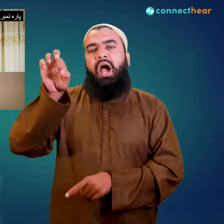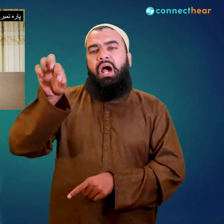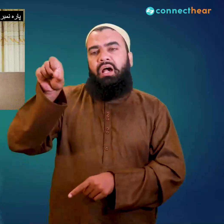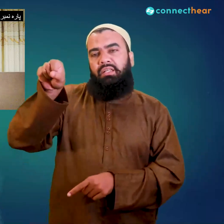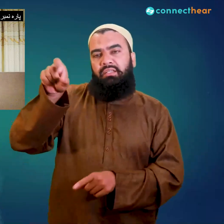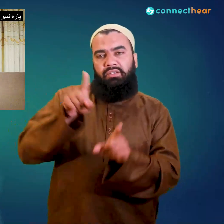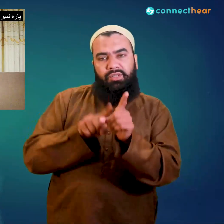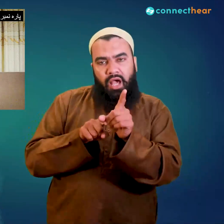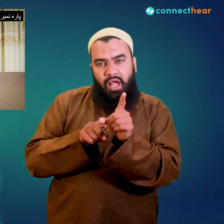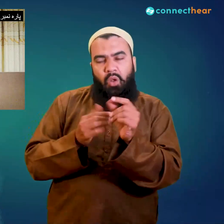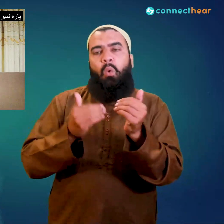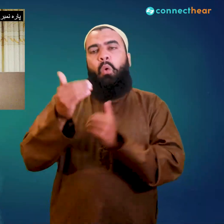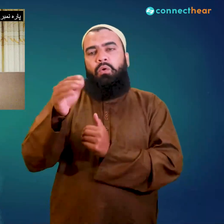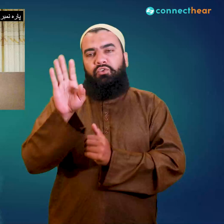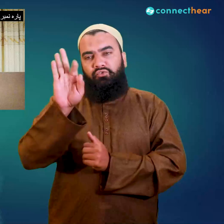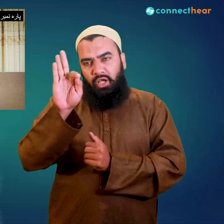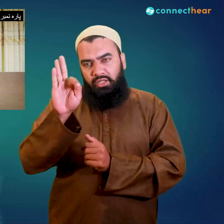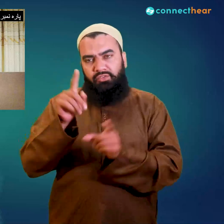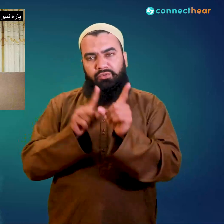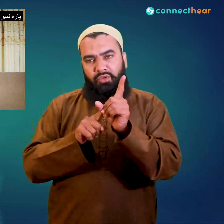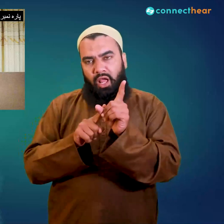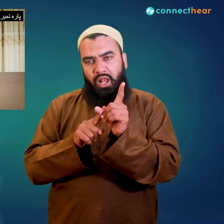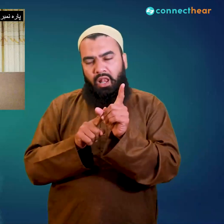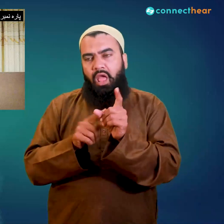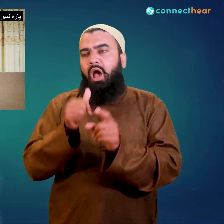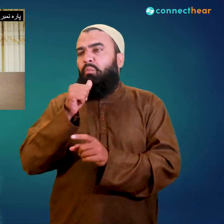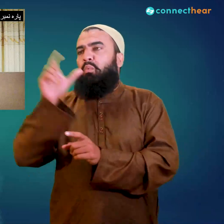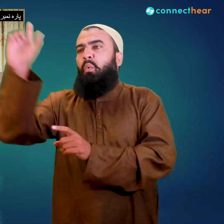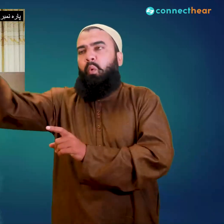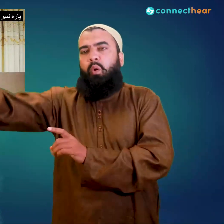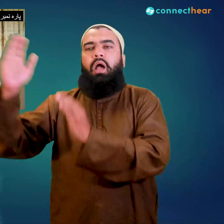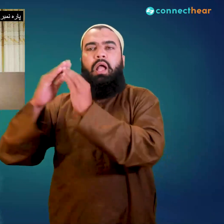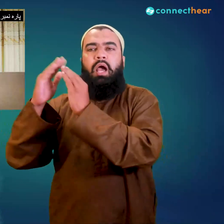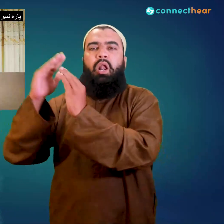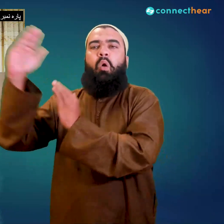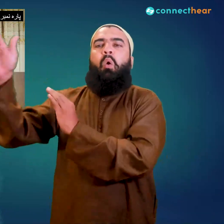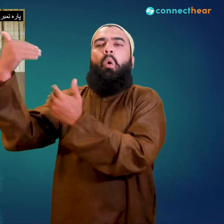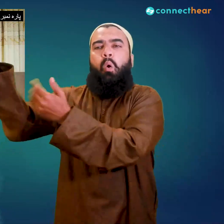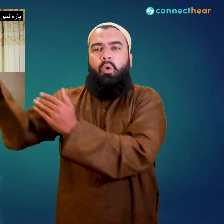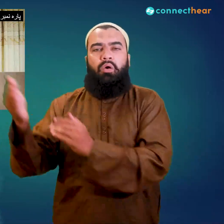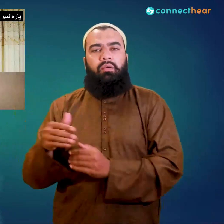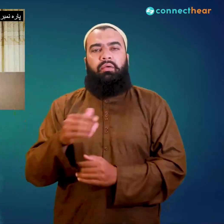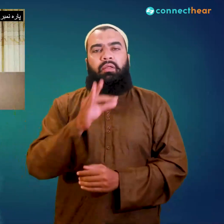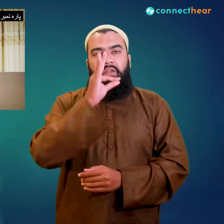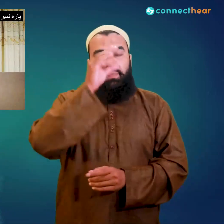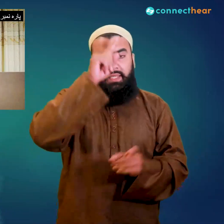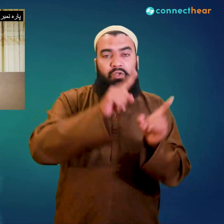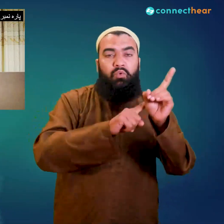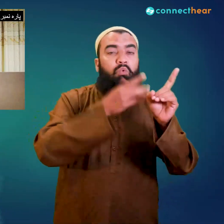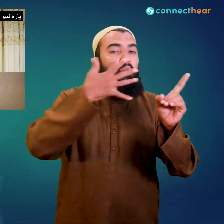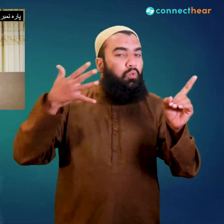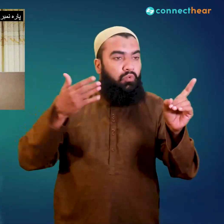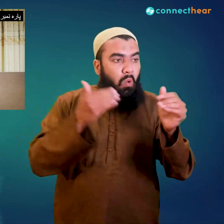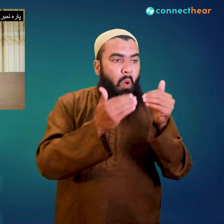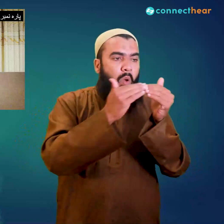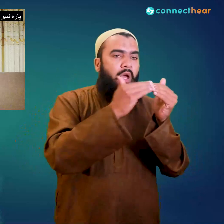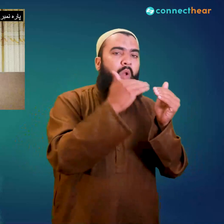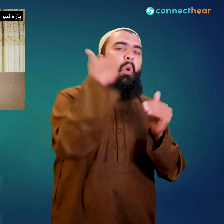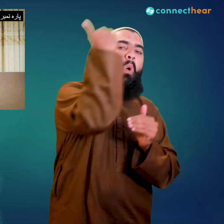بھی آتا ہے۔ والدین کی ملاقات کے بعد حضرت یوسف علیہ السلام 23 سال تک زندہ